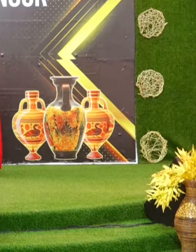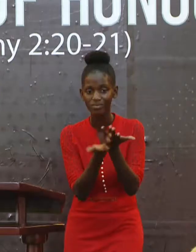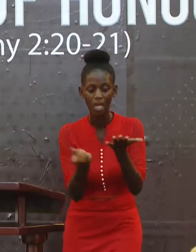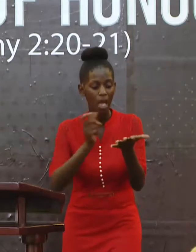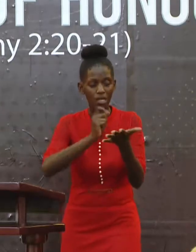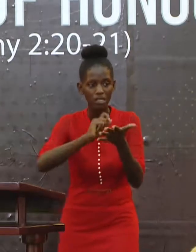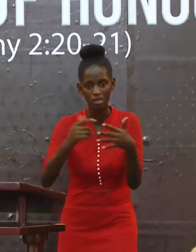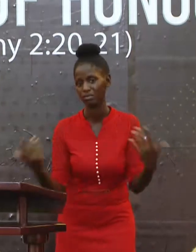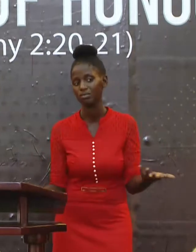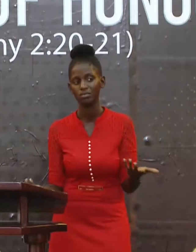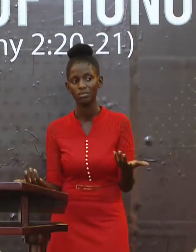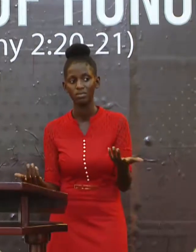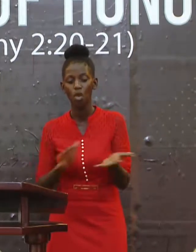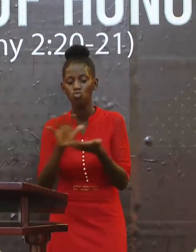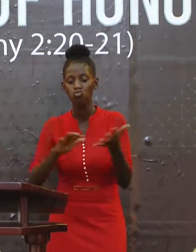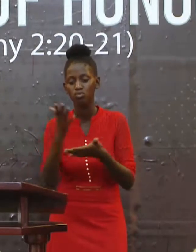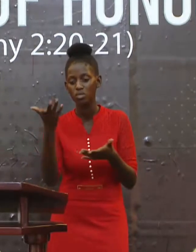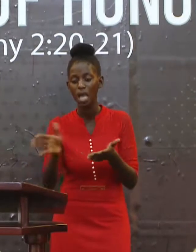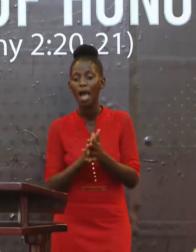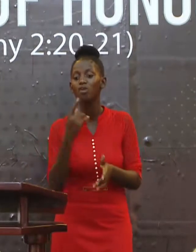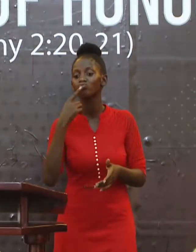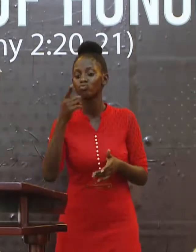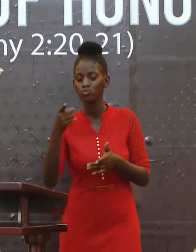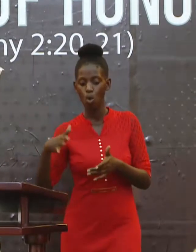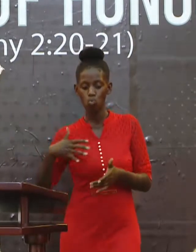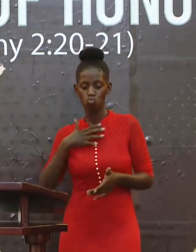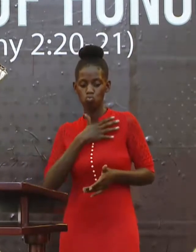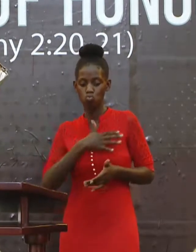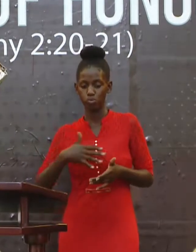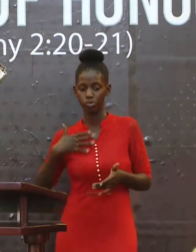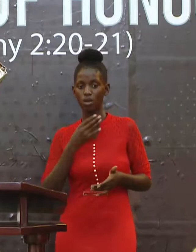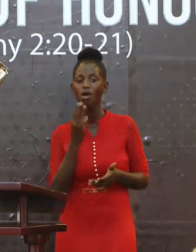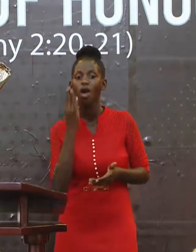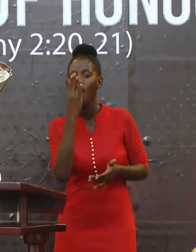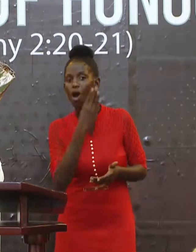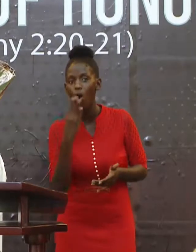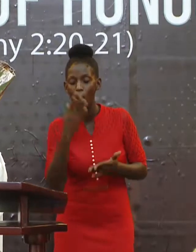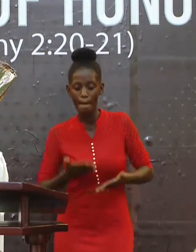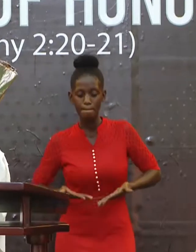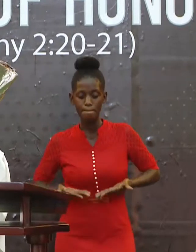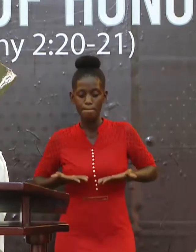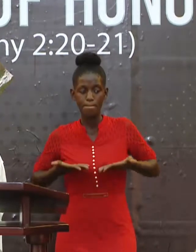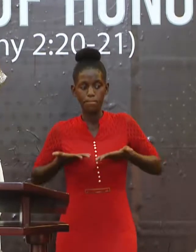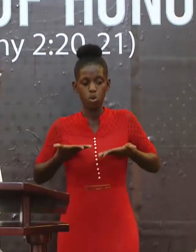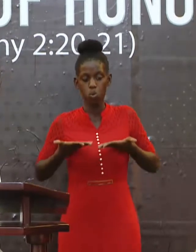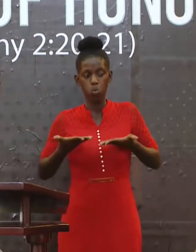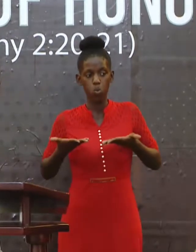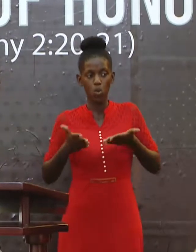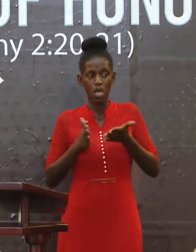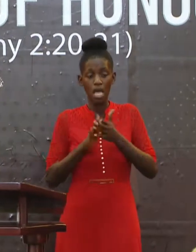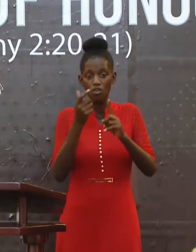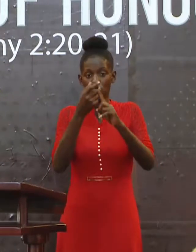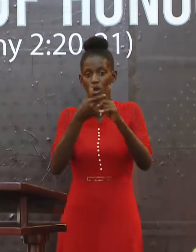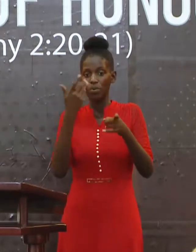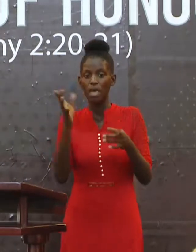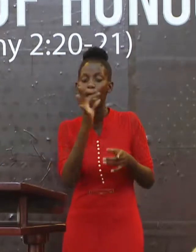kati n'olaba. Nabagambe bera mulisige oil. Mulipike. Diveyo.